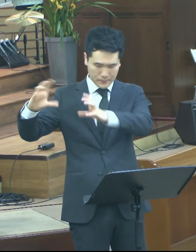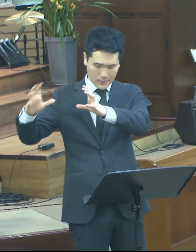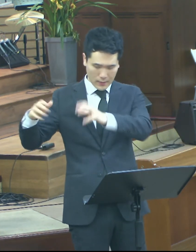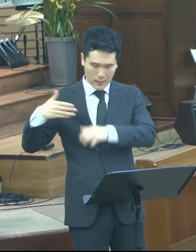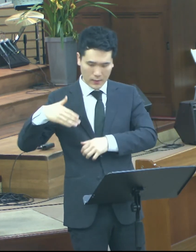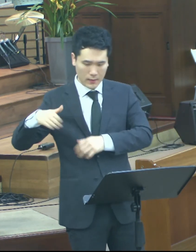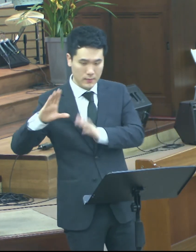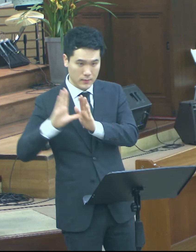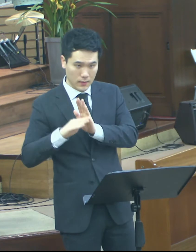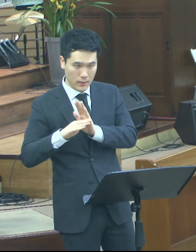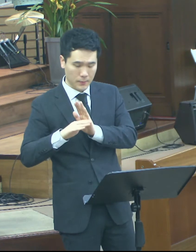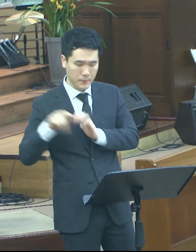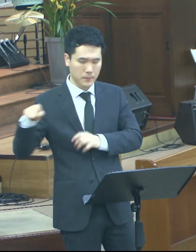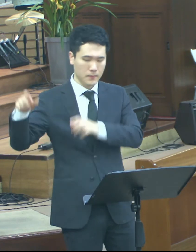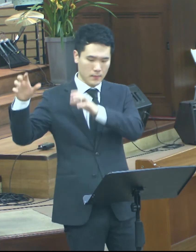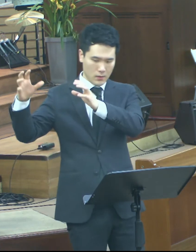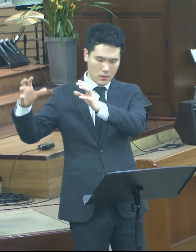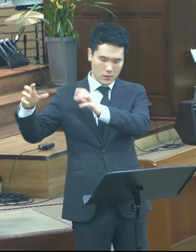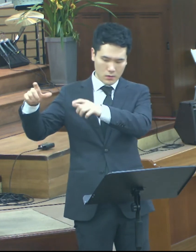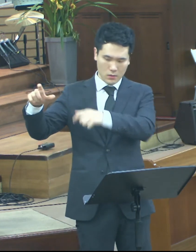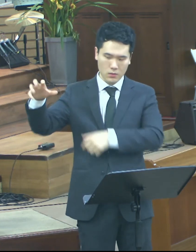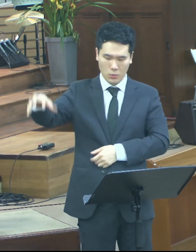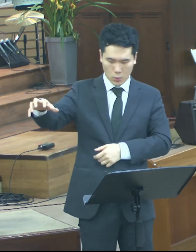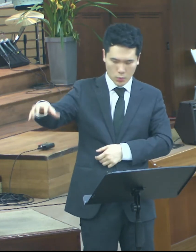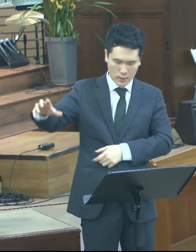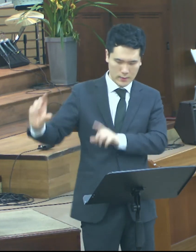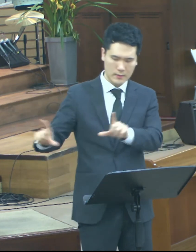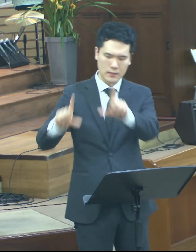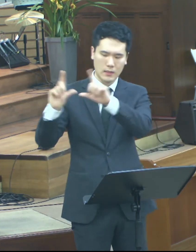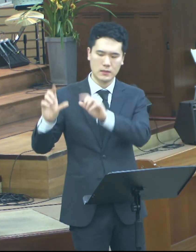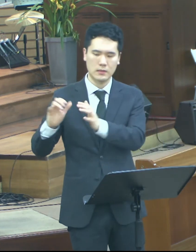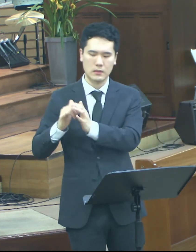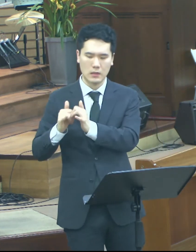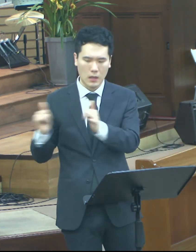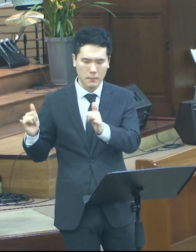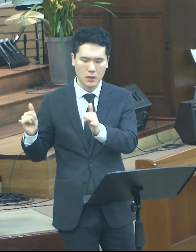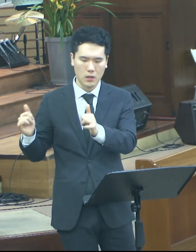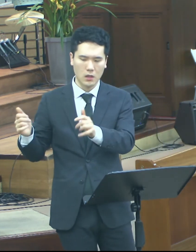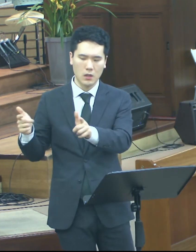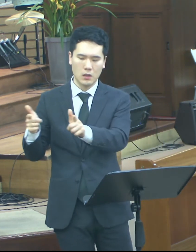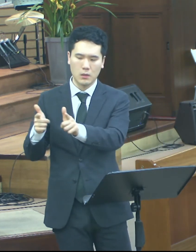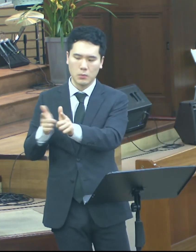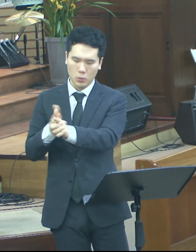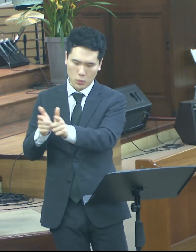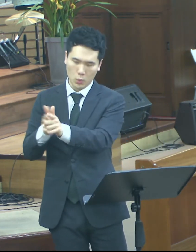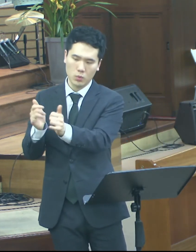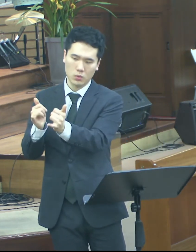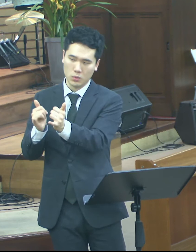캐나다에 있는 사람들이 굉장히 동성애자가 많다는 걸 거기 가서 알았고, 그리고